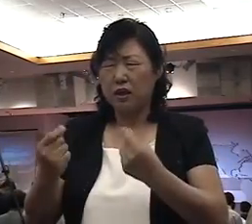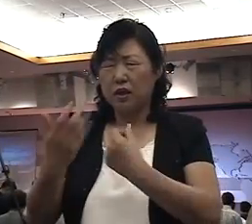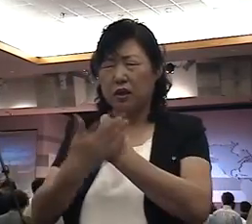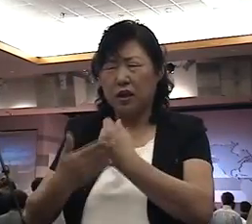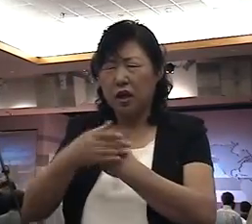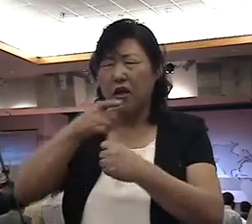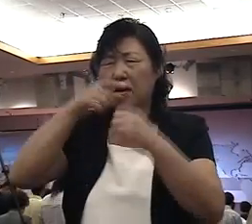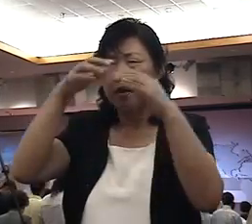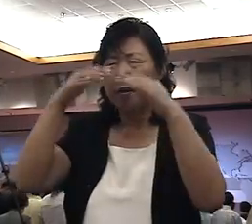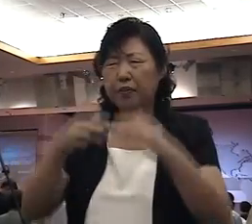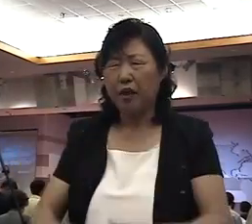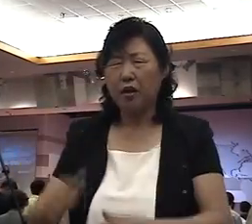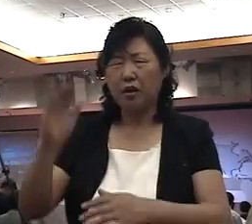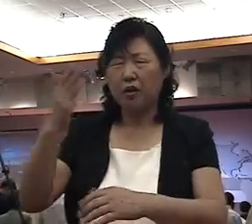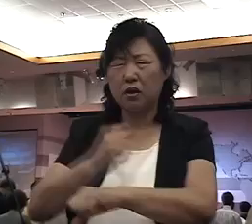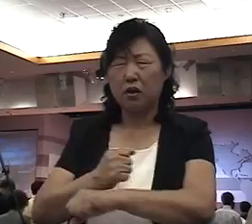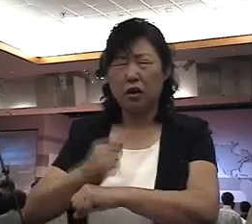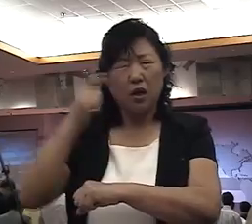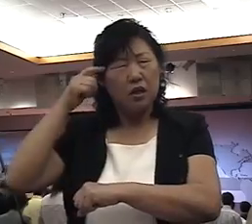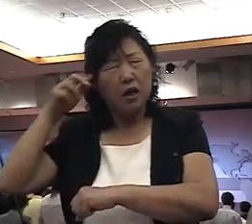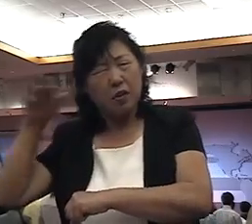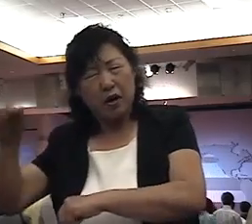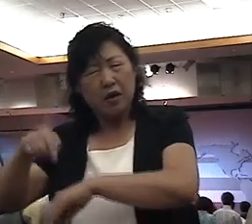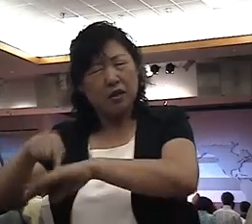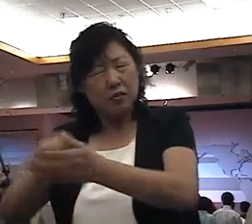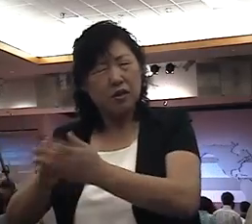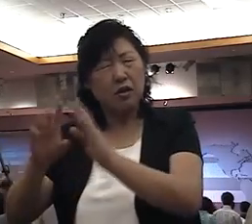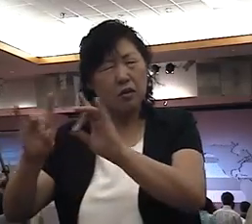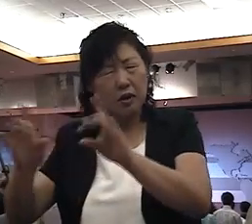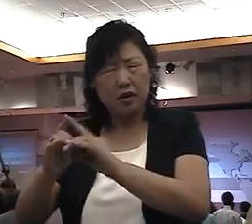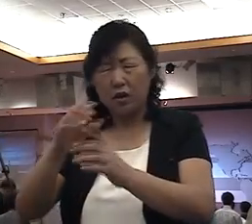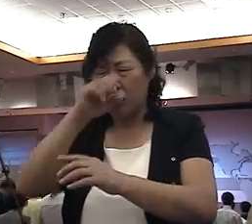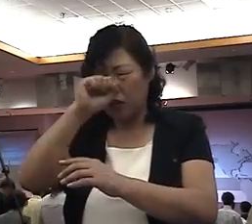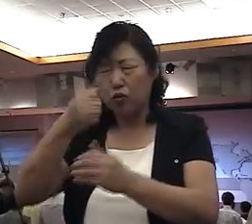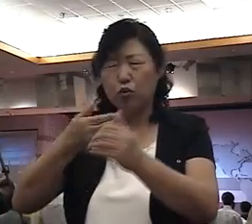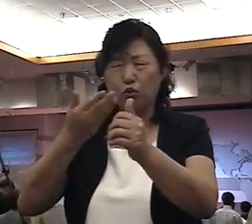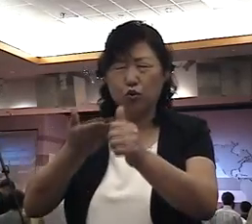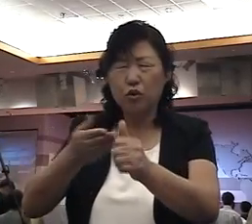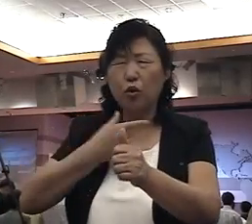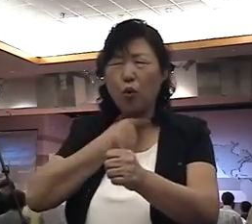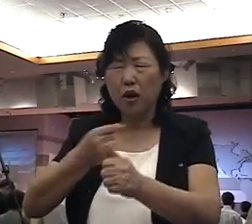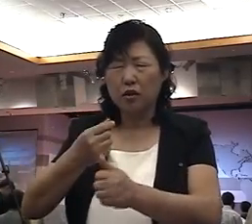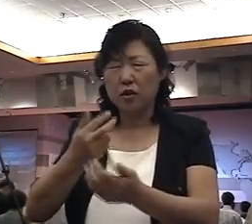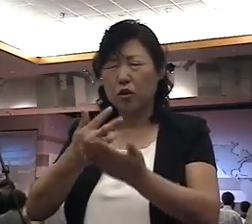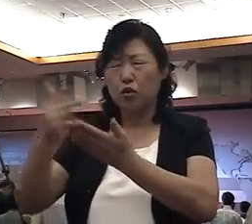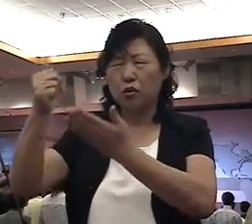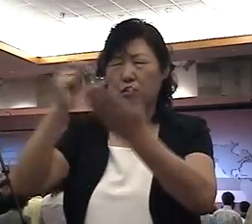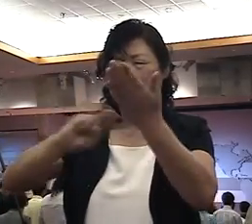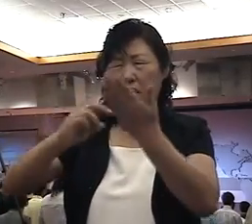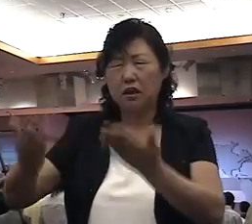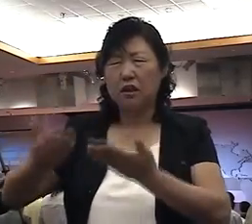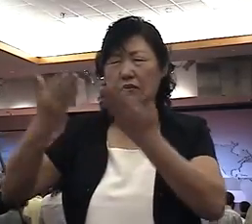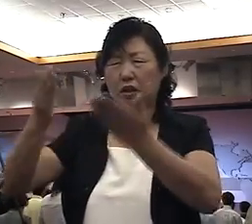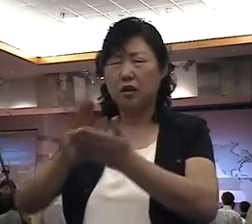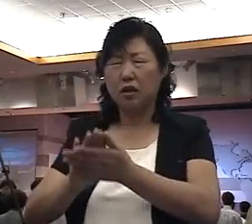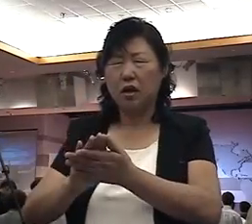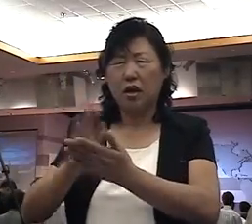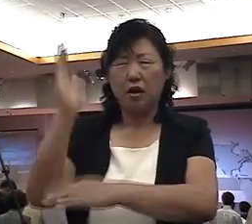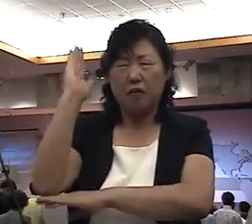사모하는 심령마다 좋은 것으로 주시길 원하시는 주님을 찬양합니다. 아멘. 이제 말씀을 대언하실 김수욱 담임